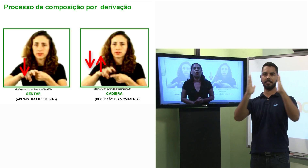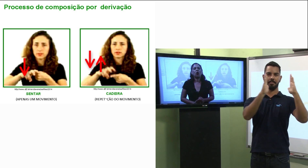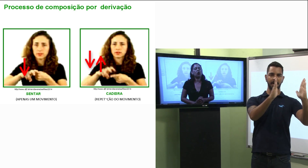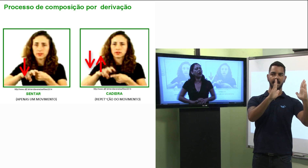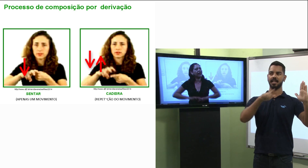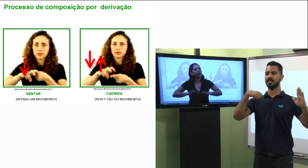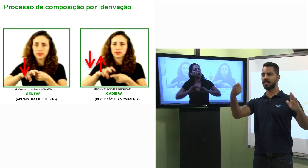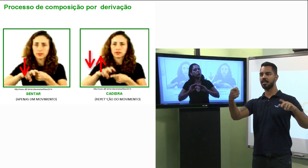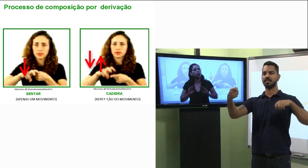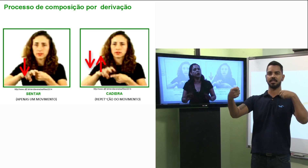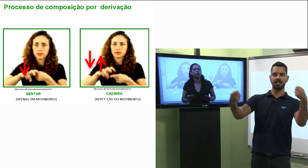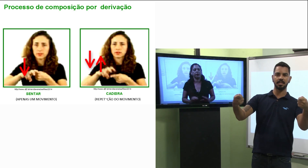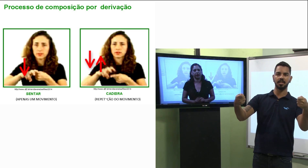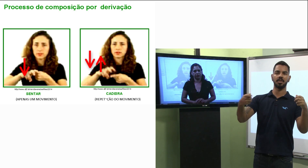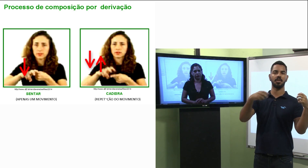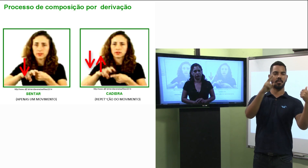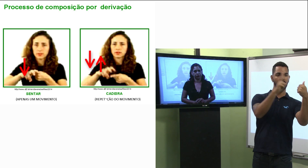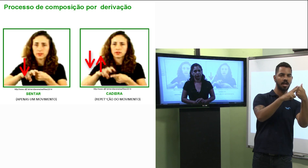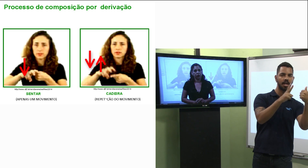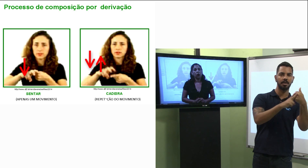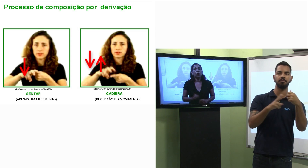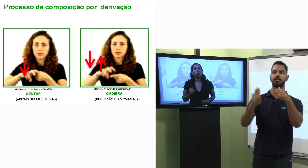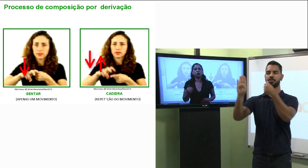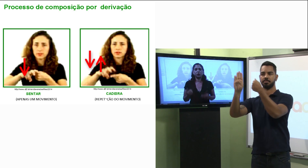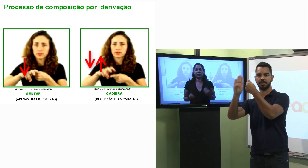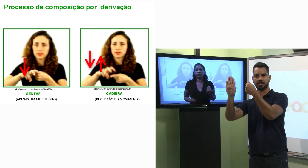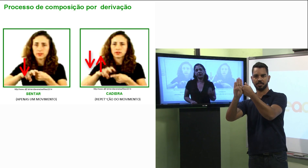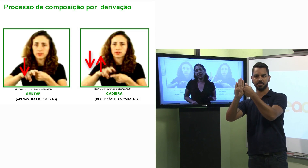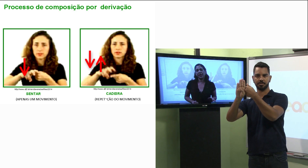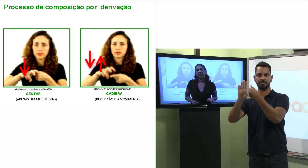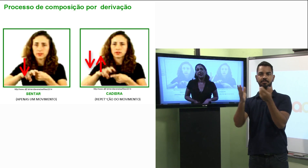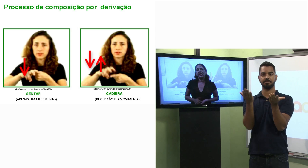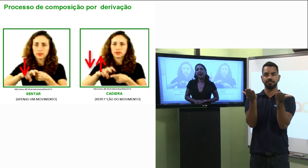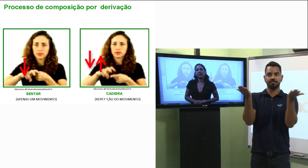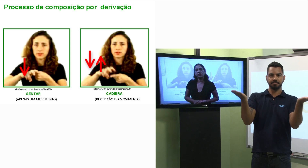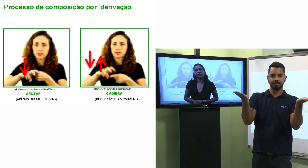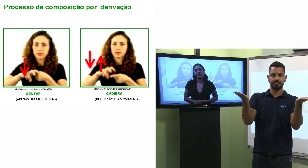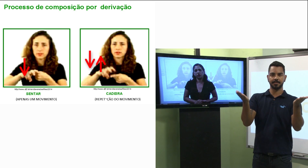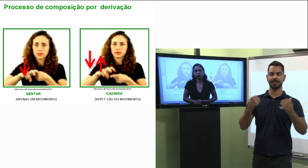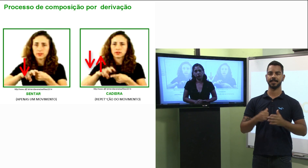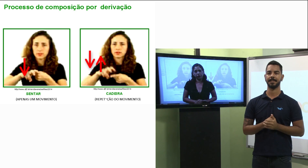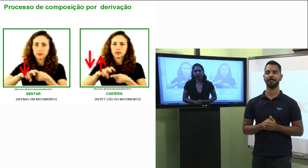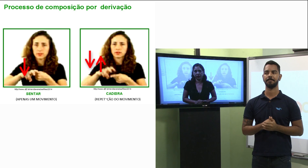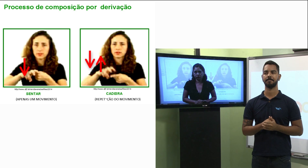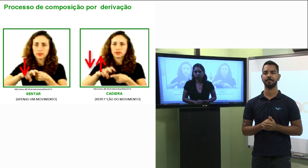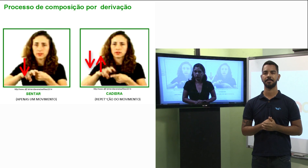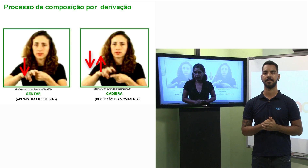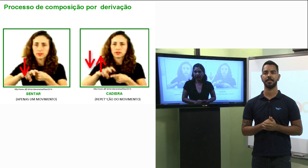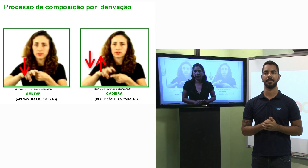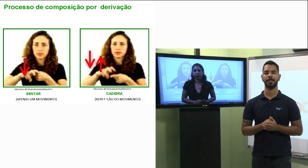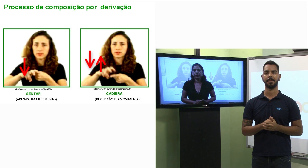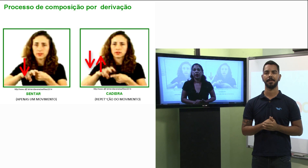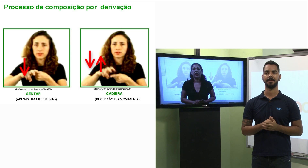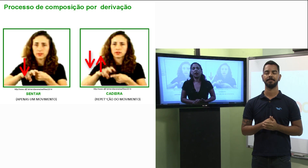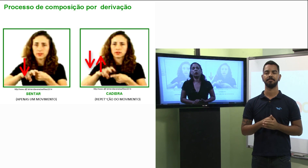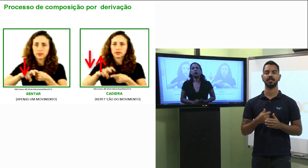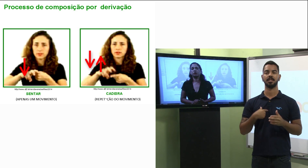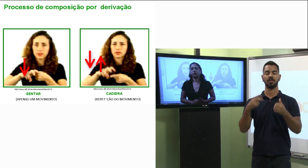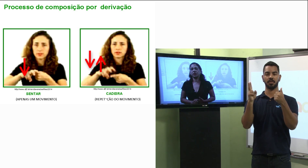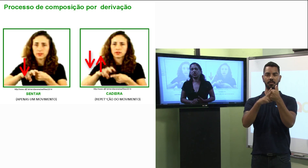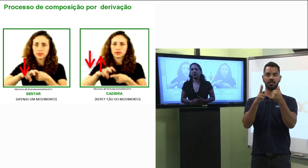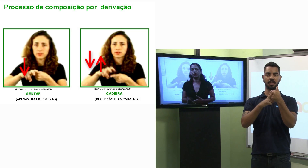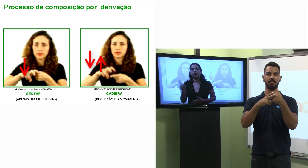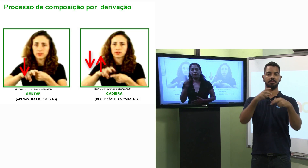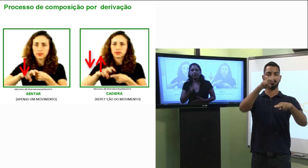diferenciação ocorre em um único parâmetro, onde podemos dizer que essa sustação do movimento no verbo,